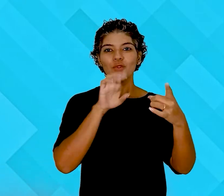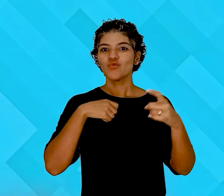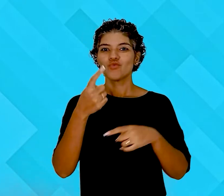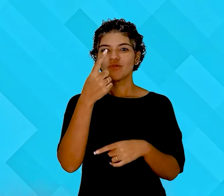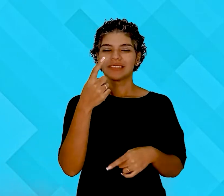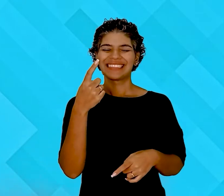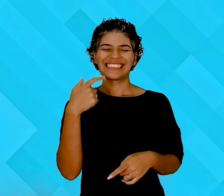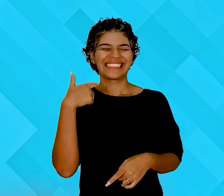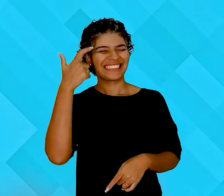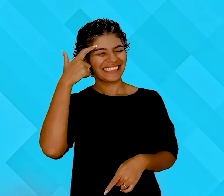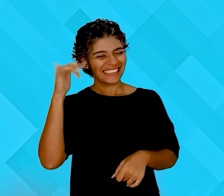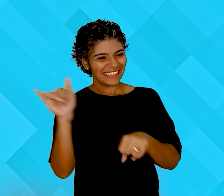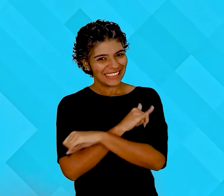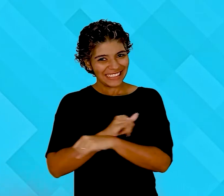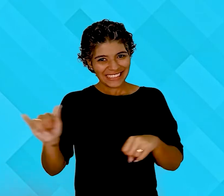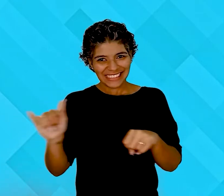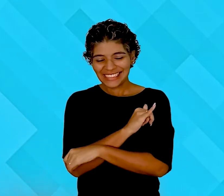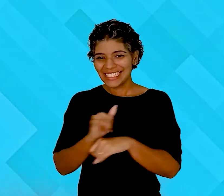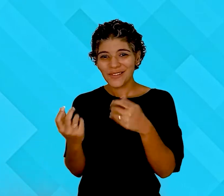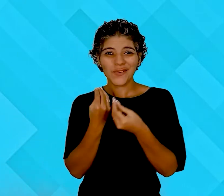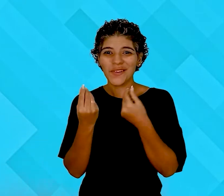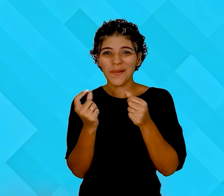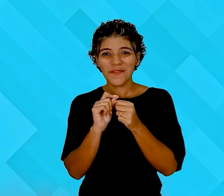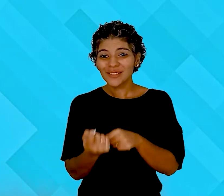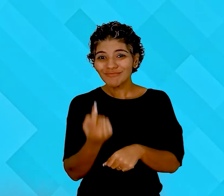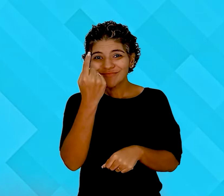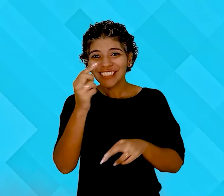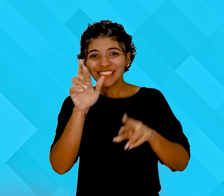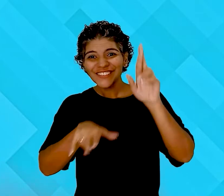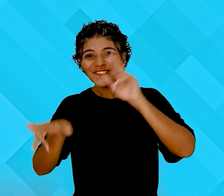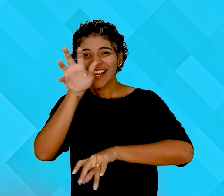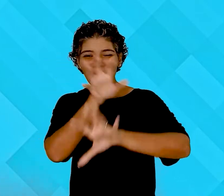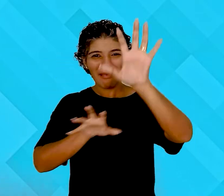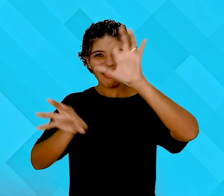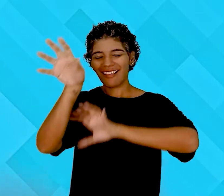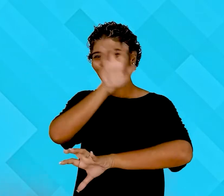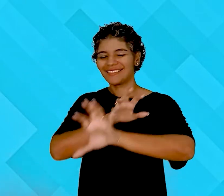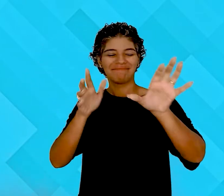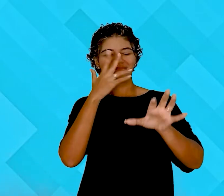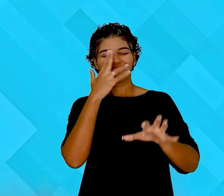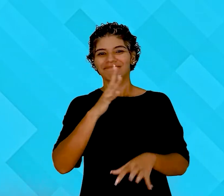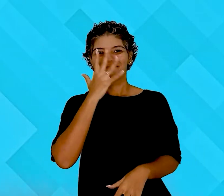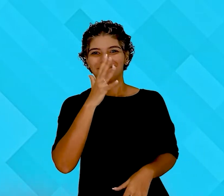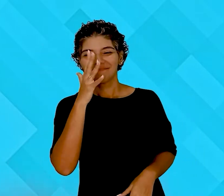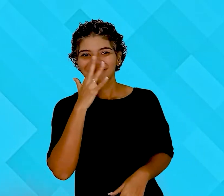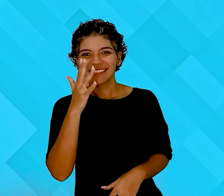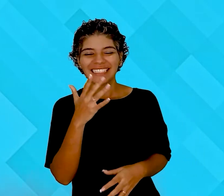Então, isso foi bastante desafiador, enfim, porque era um projeto muito grande, né? Não estou aqui falando de nomes